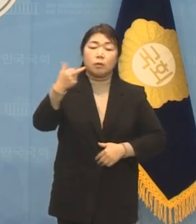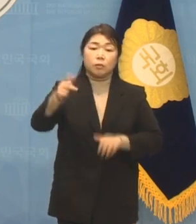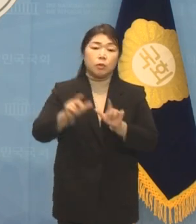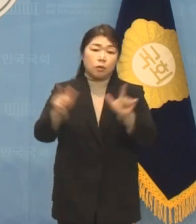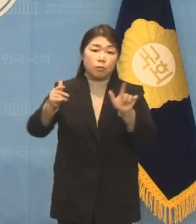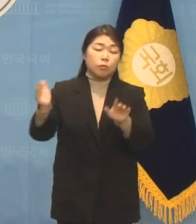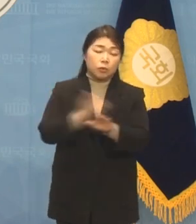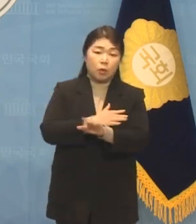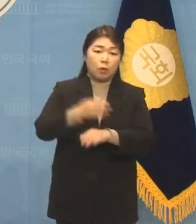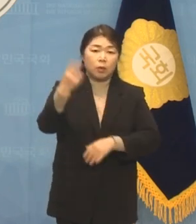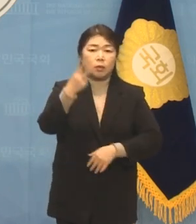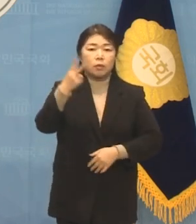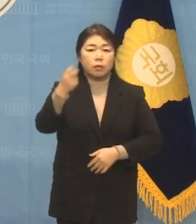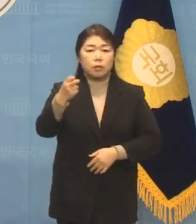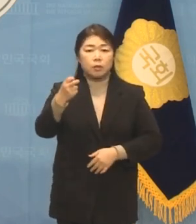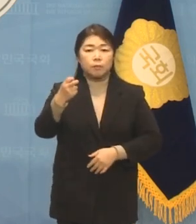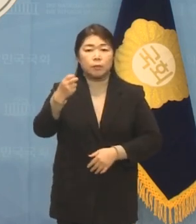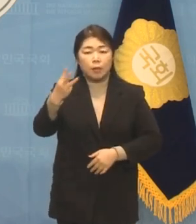2017년부터